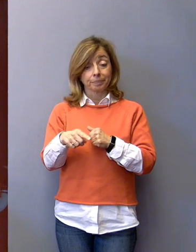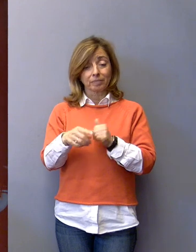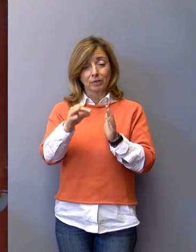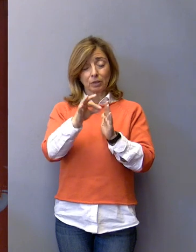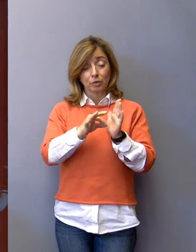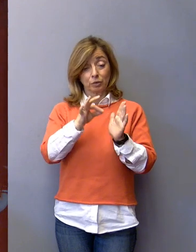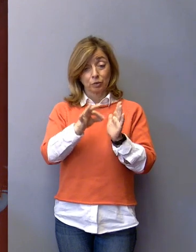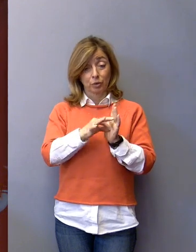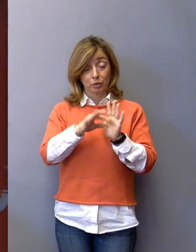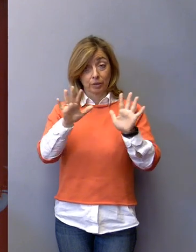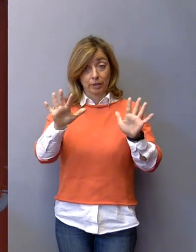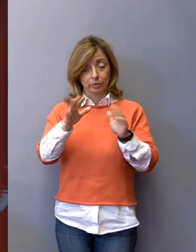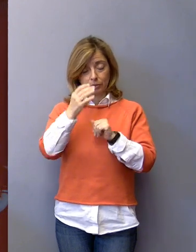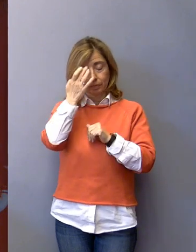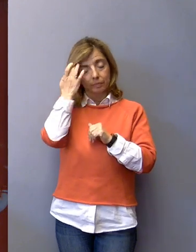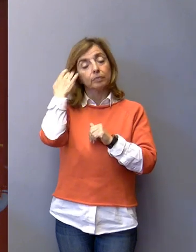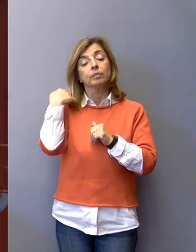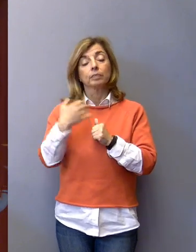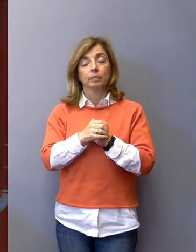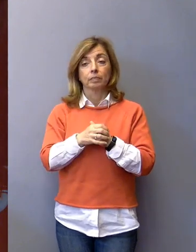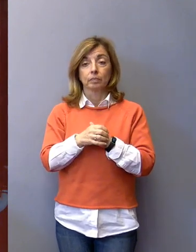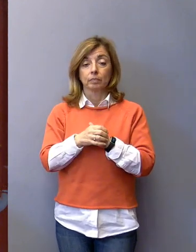l'ordine del giorno numero 10 sostanzialmente